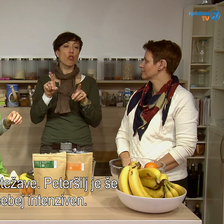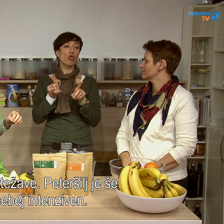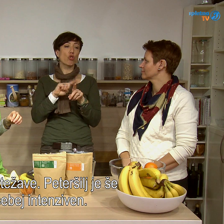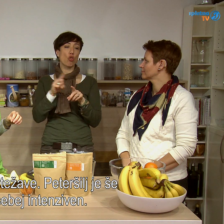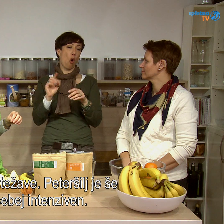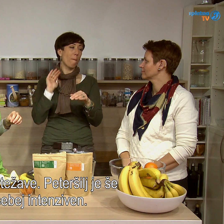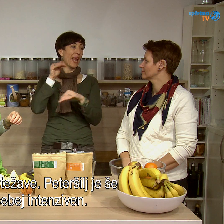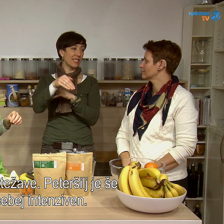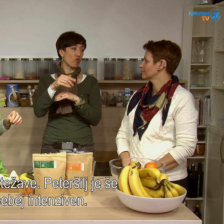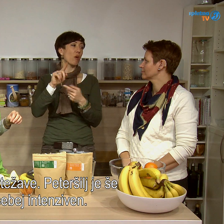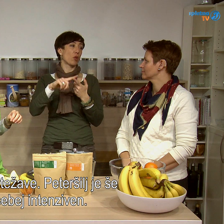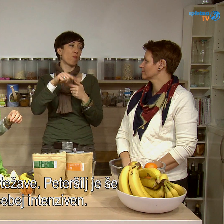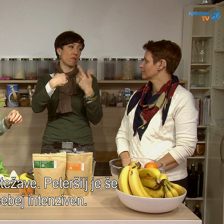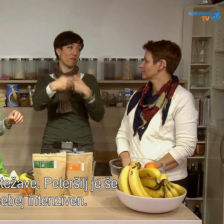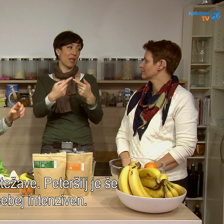povzročijo težave.